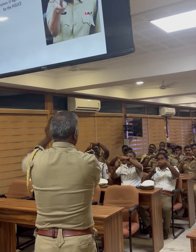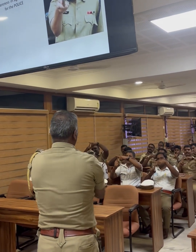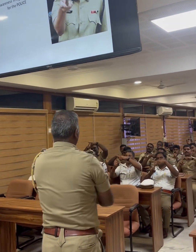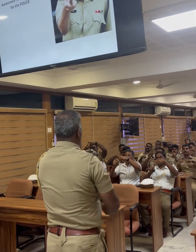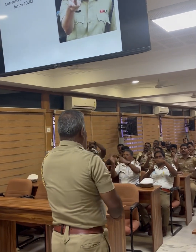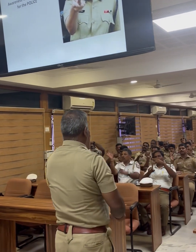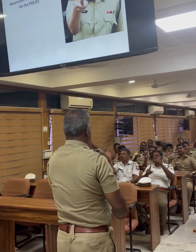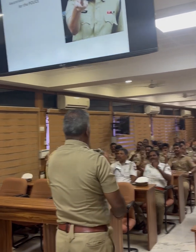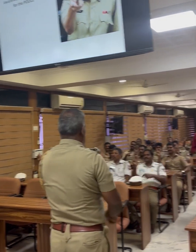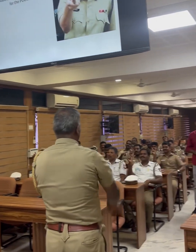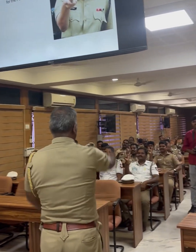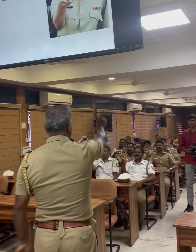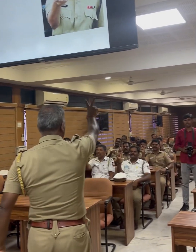U V